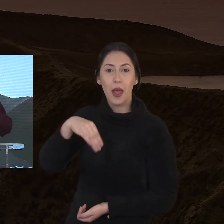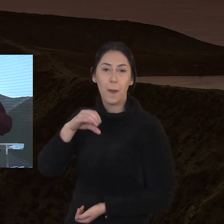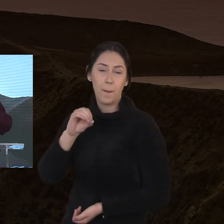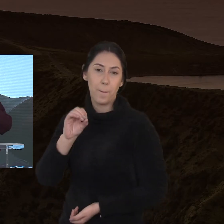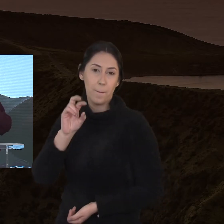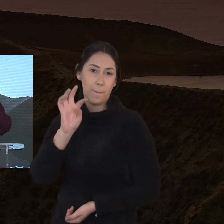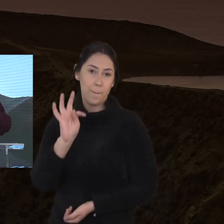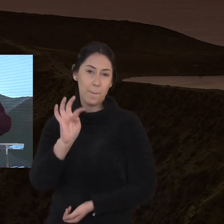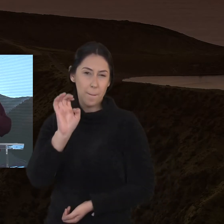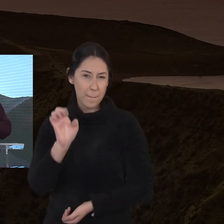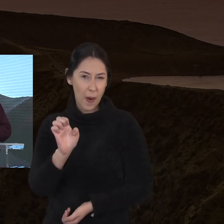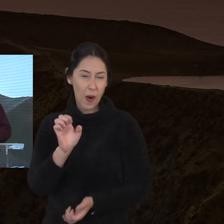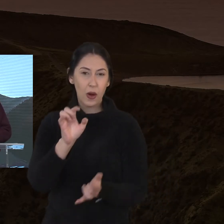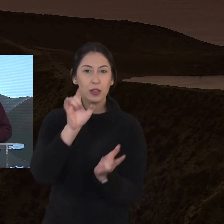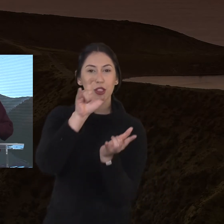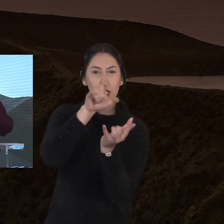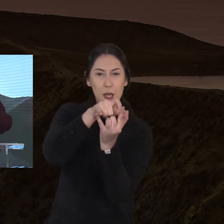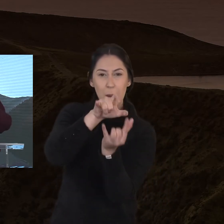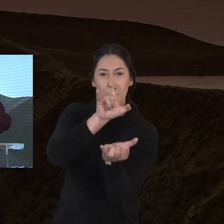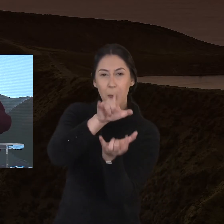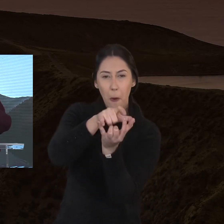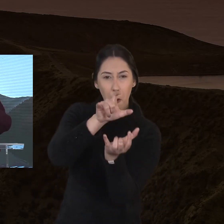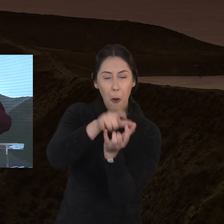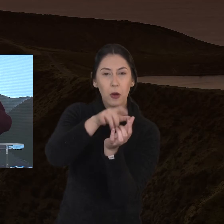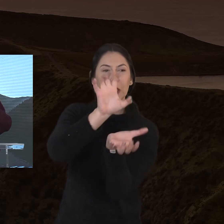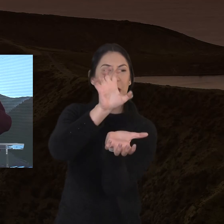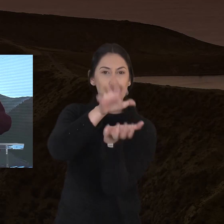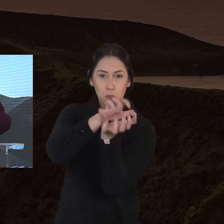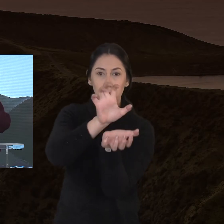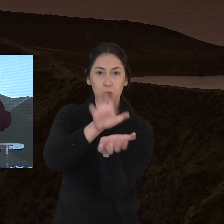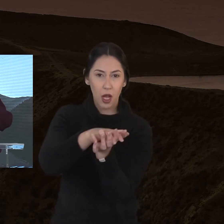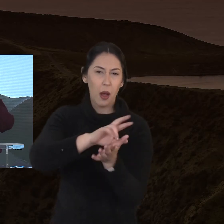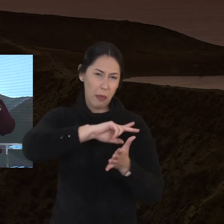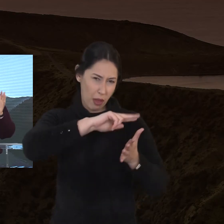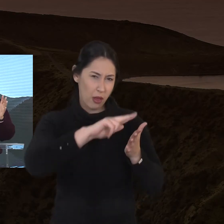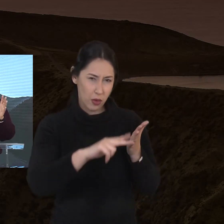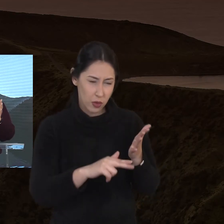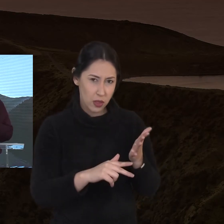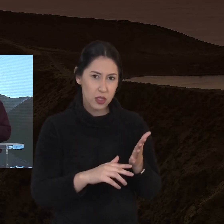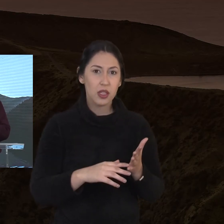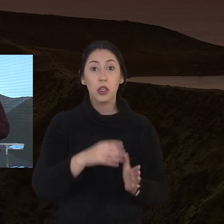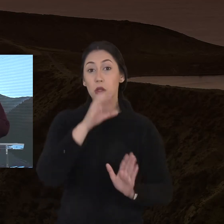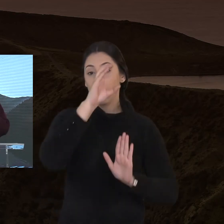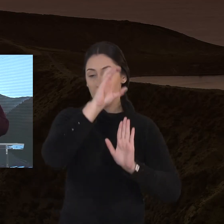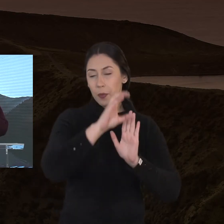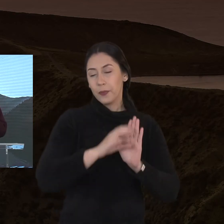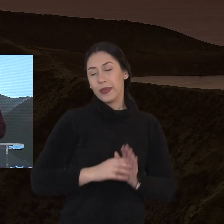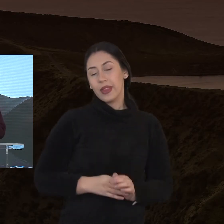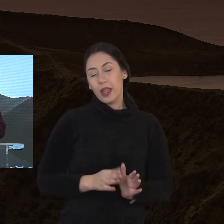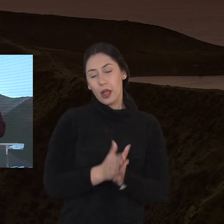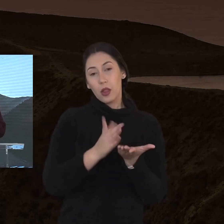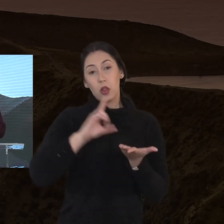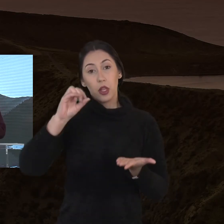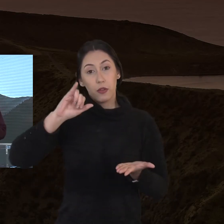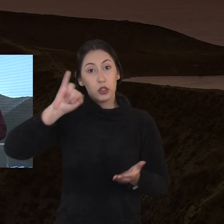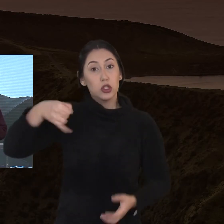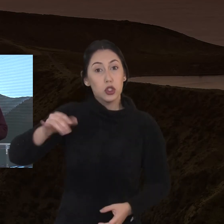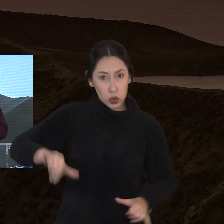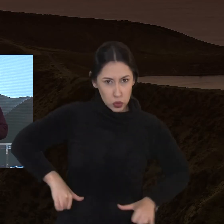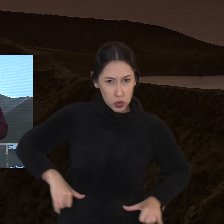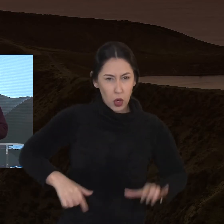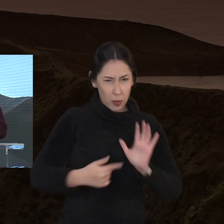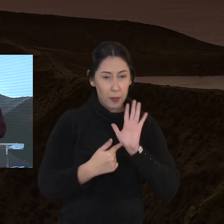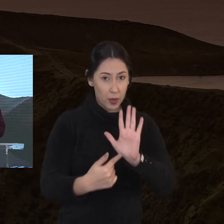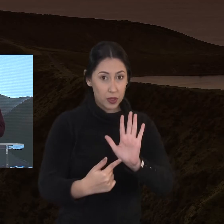aqueles criaturas mencionados em jó eram tudo na era pré-adâmica e havia criaturas aqui na